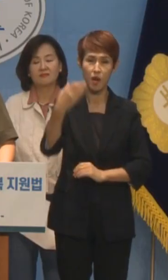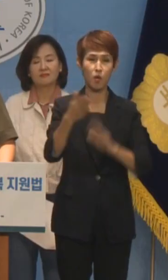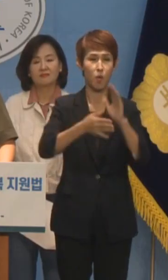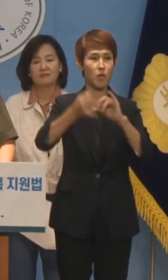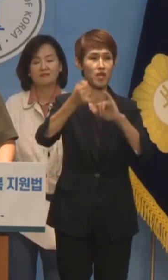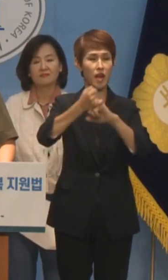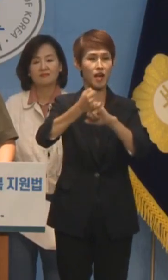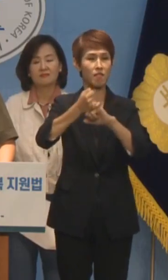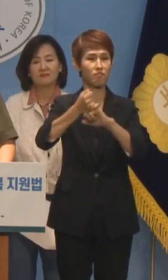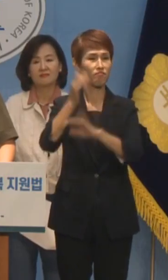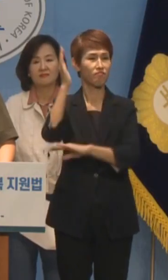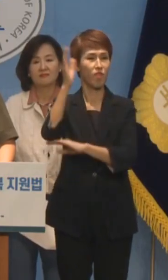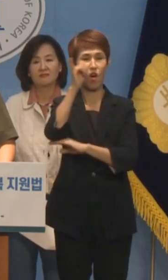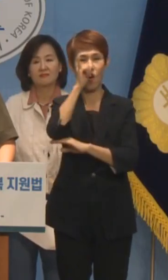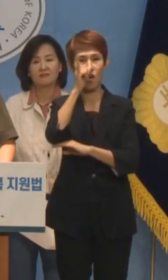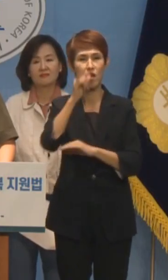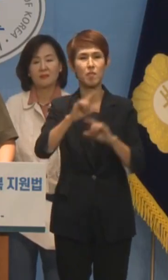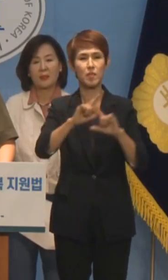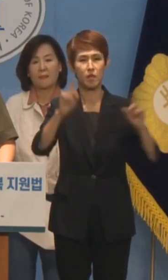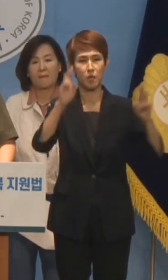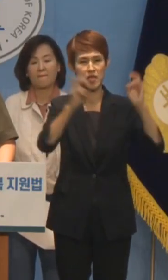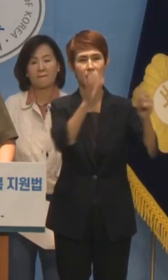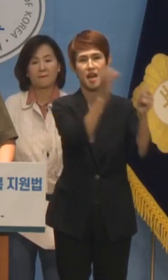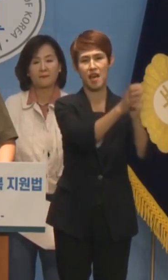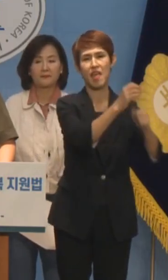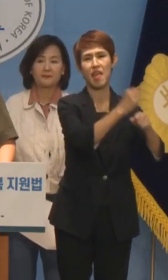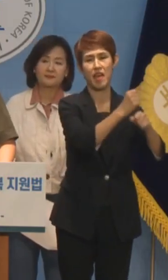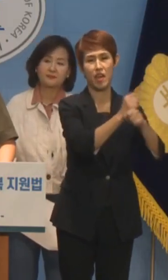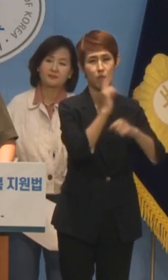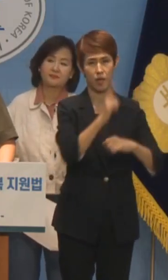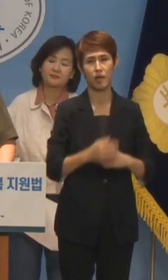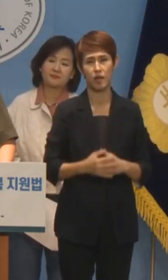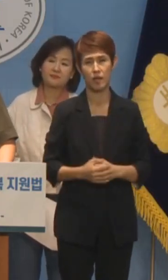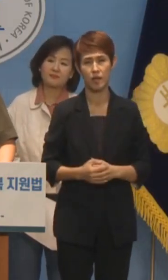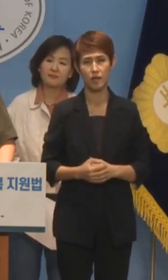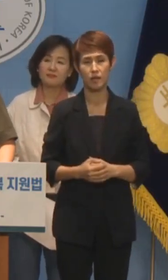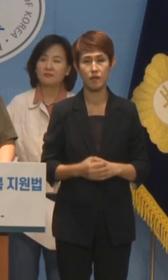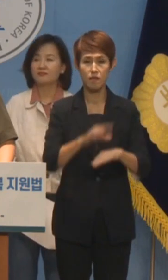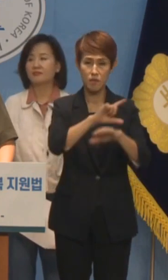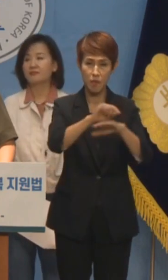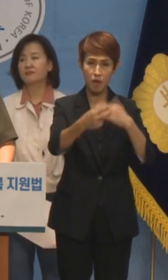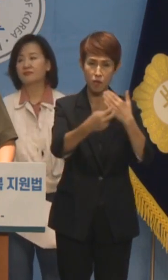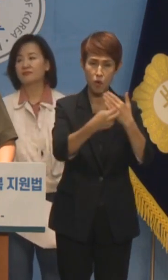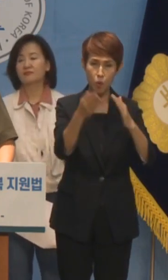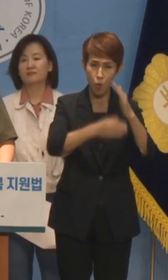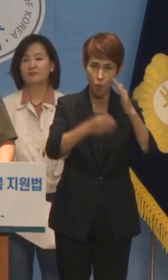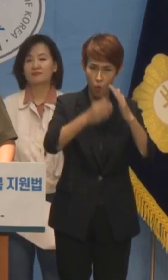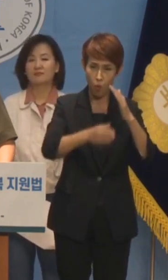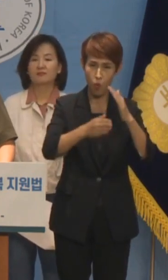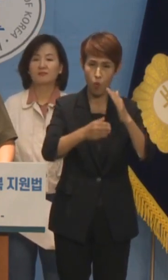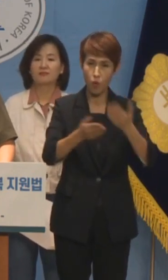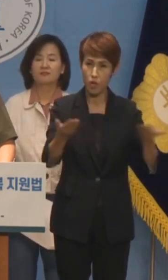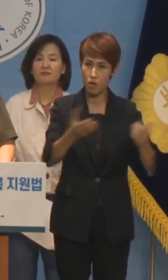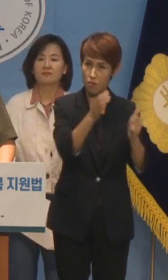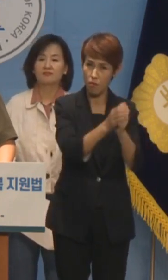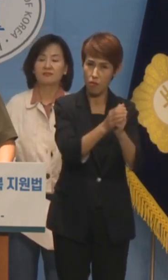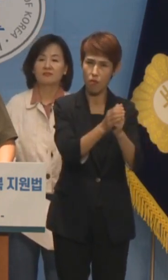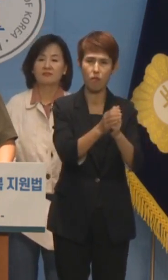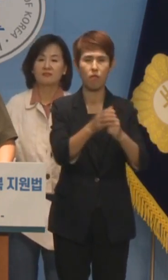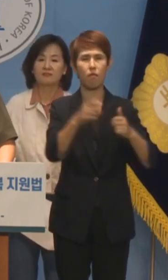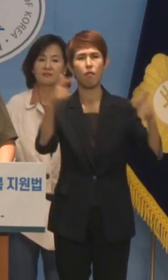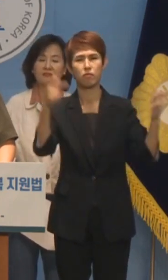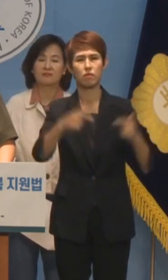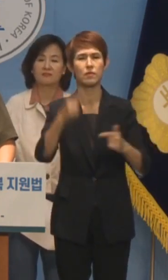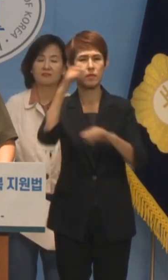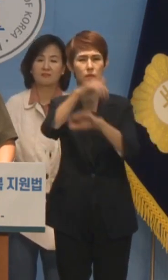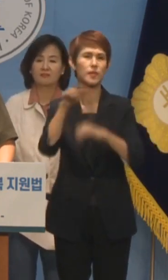이행만을 위해 민간 위탁 운영을 추진하며 지방의료원의 공공의료 기능을 저하시키려고 하고 있는 실정입니다. 이렇게 국가재난